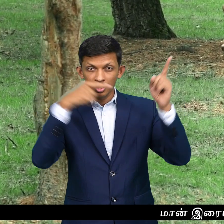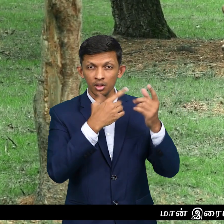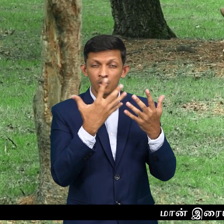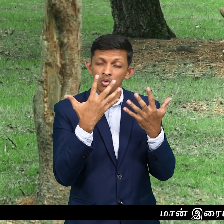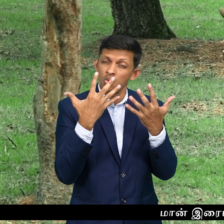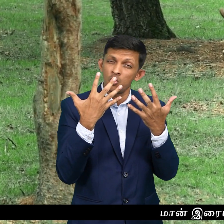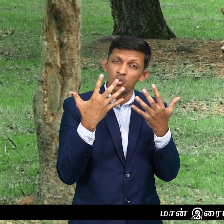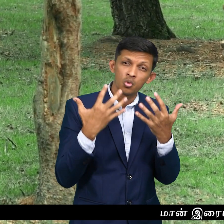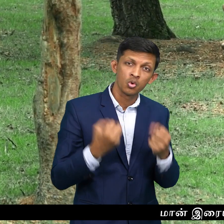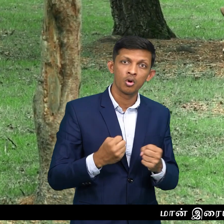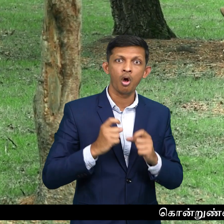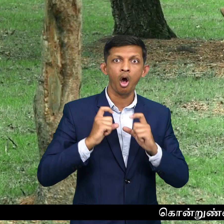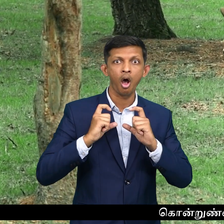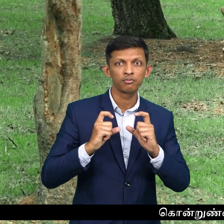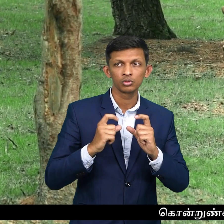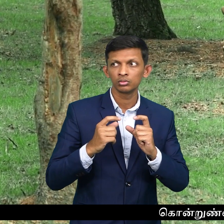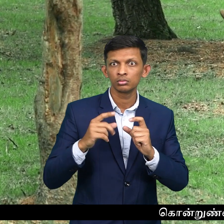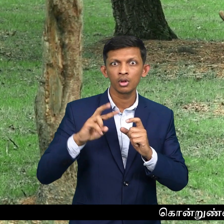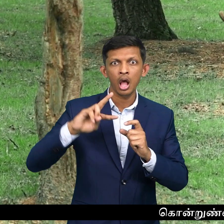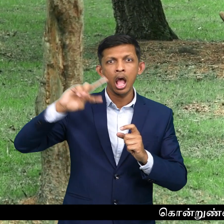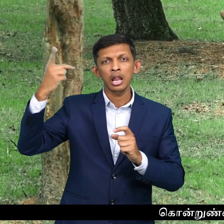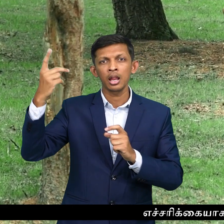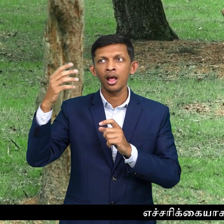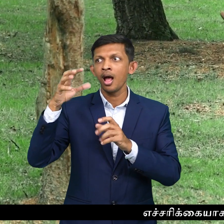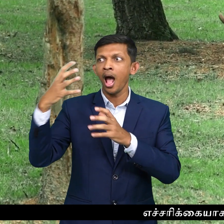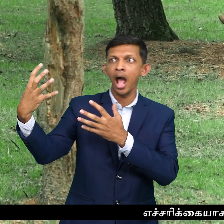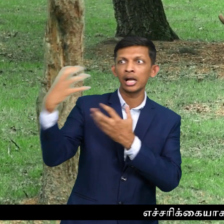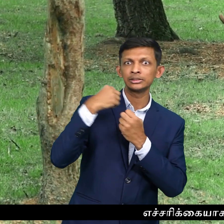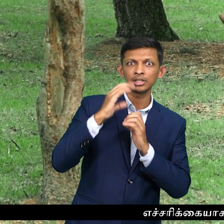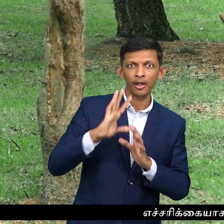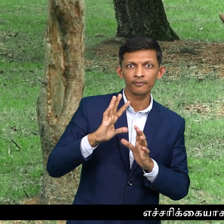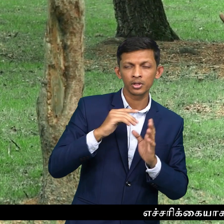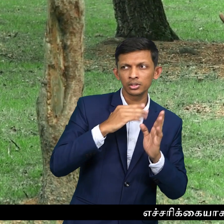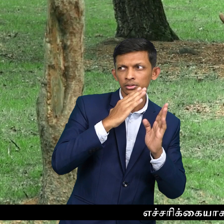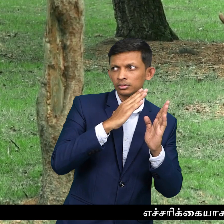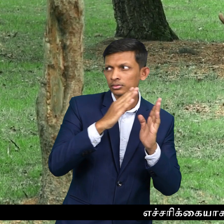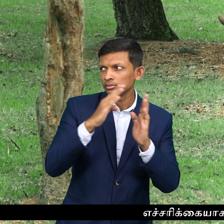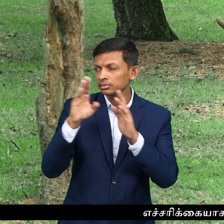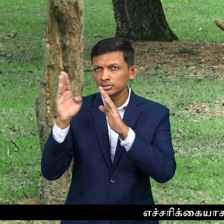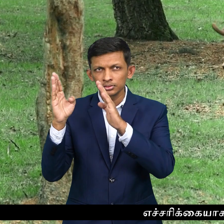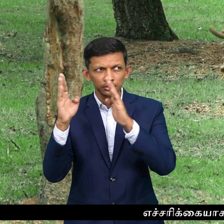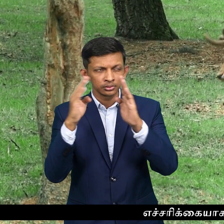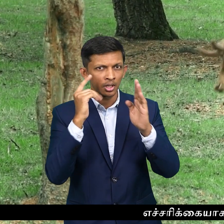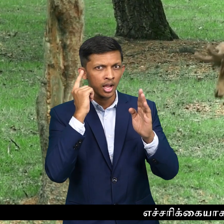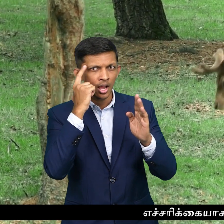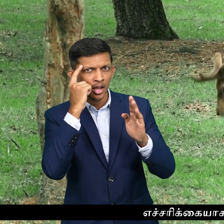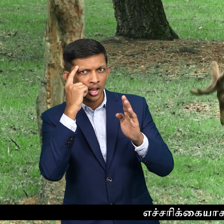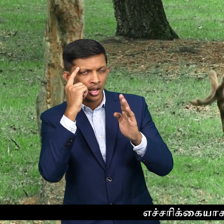மான் இரையாகாமல் இருக்க கொன்றுண்ணிகளில் இருந்து எச்சரிக்கையாக இருக்க வேண்டும்.